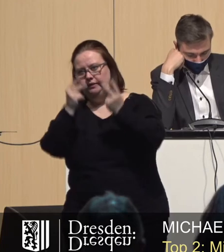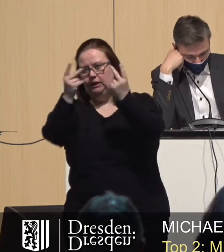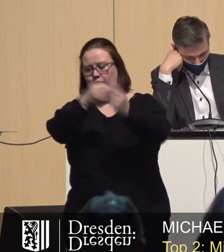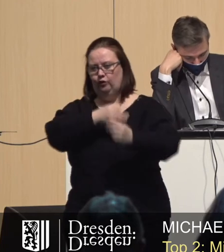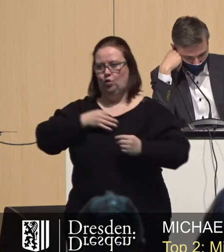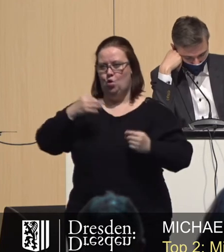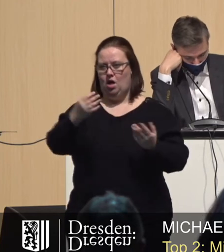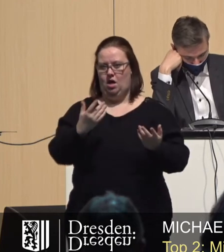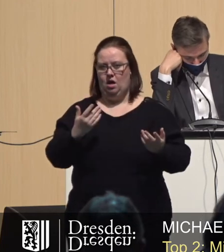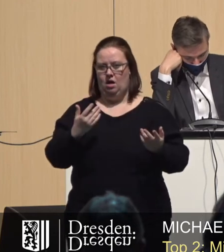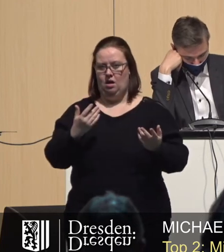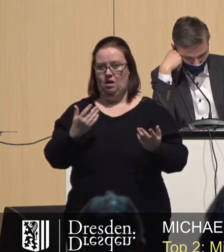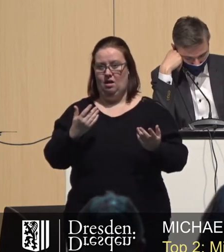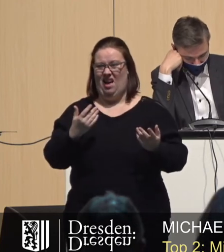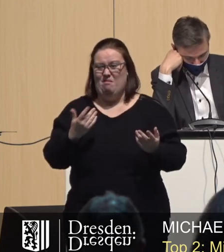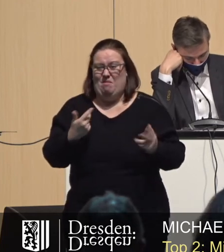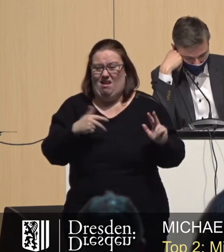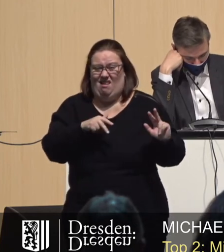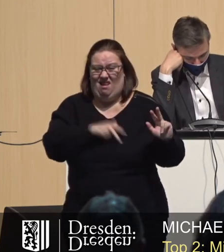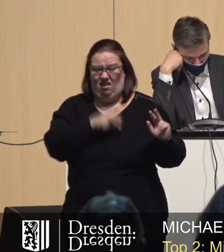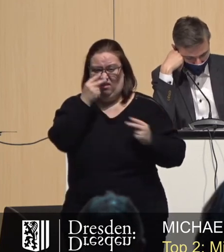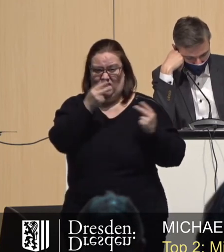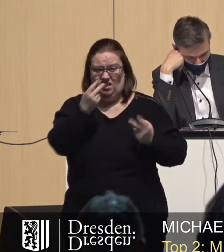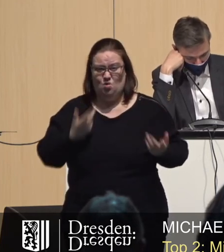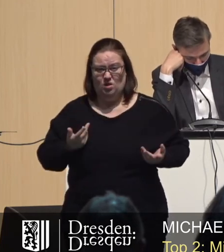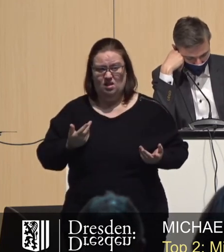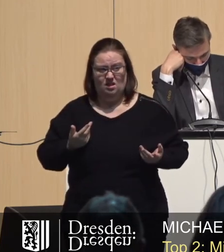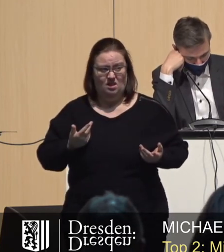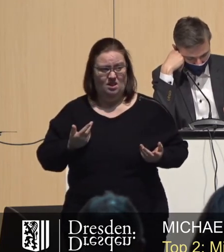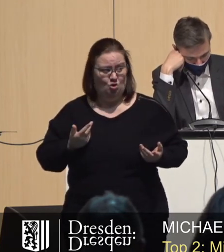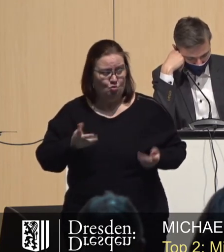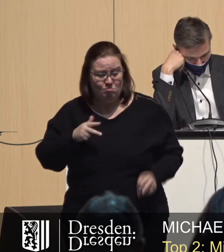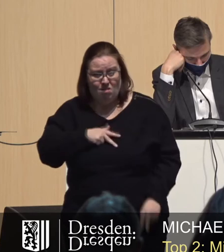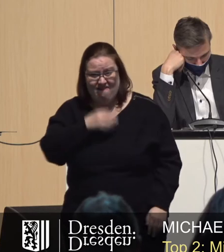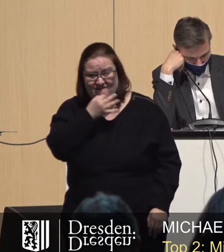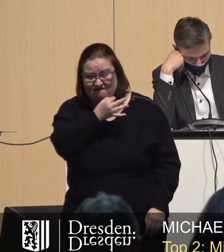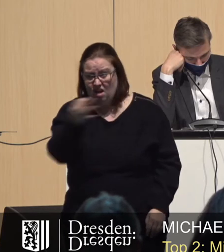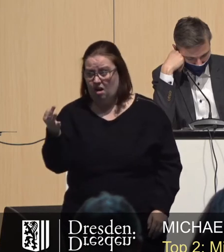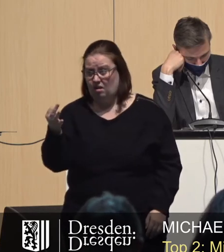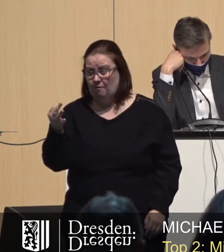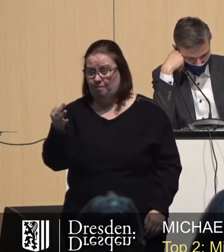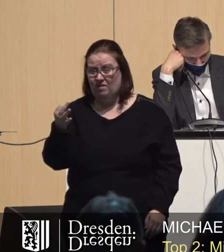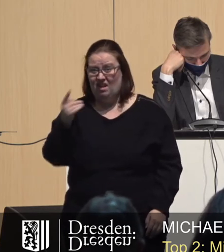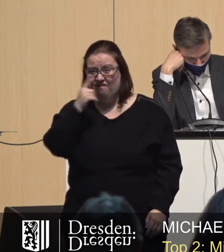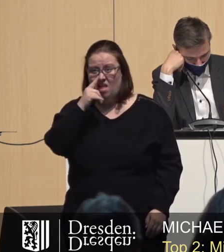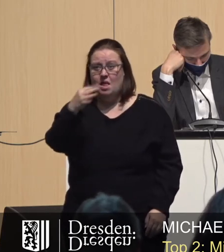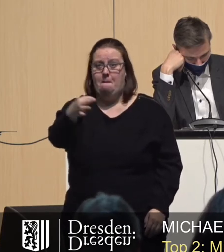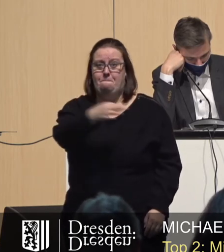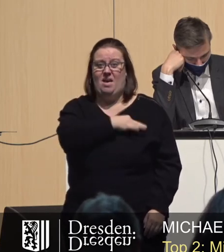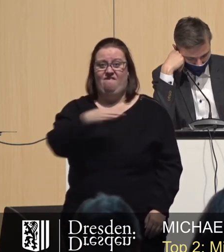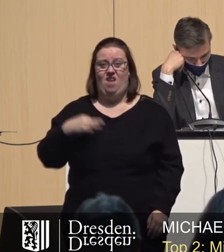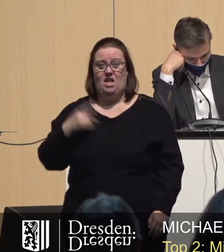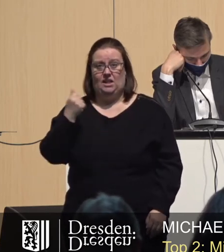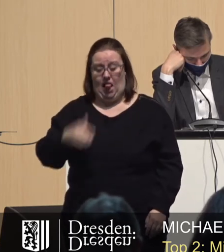Weihnachtsmärkten, wir müssen der Realität in die Augen sehen. Und ich frage Sie mal allen Ernstes, wenn es Ihr privates Geld